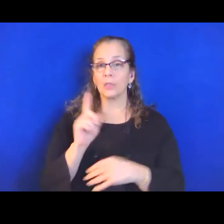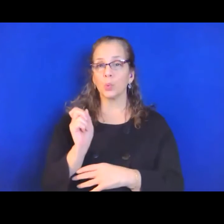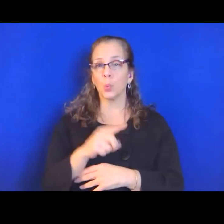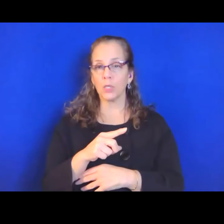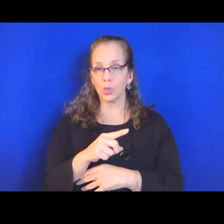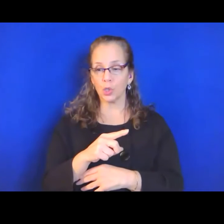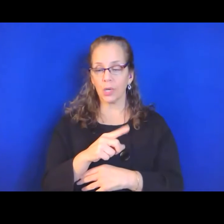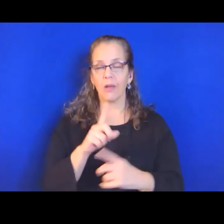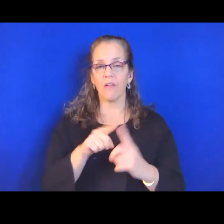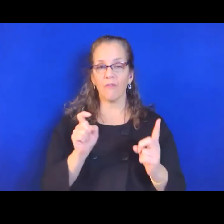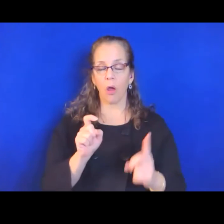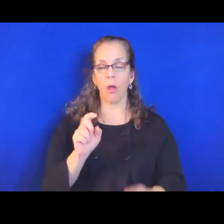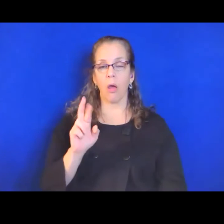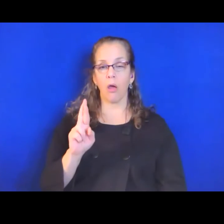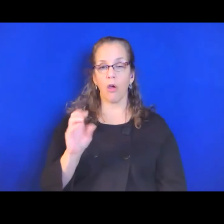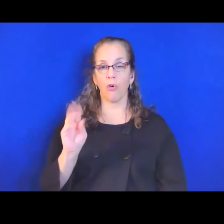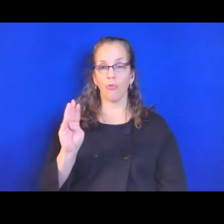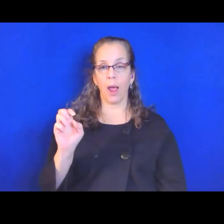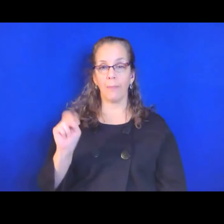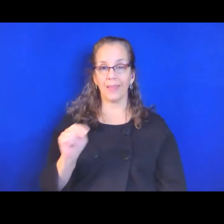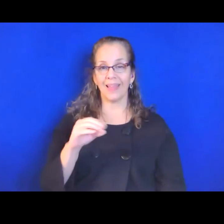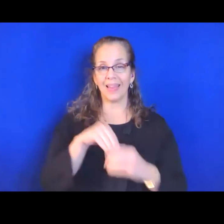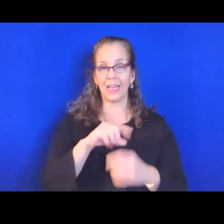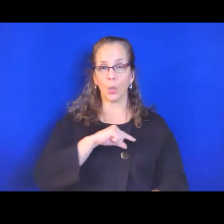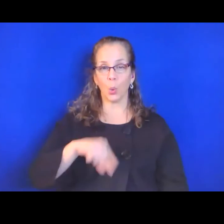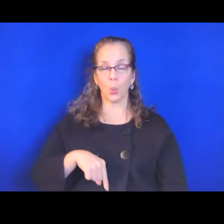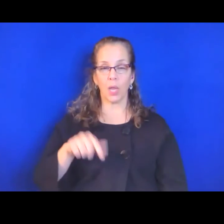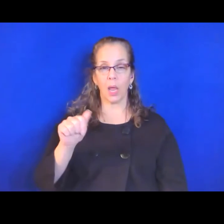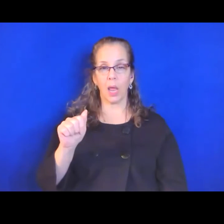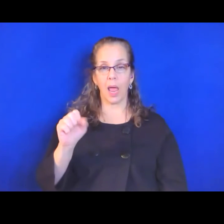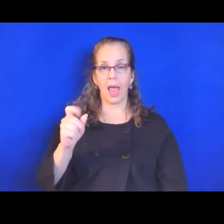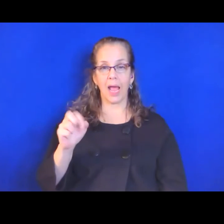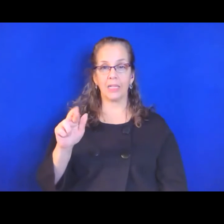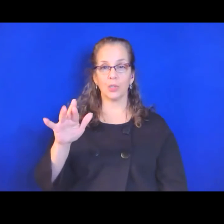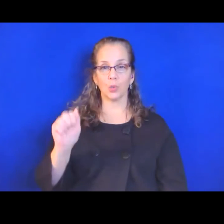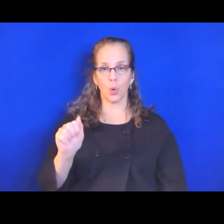最后一个问题，Soria 的一个朋友。